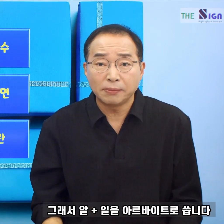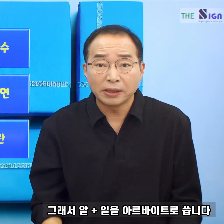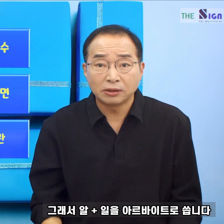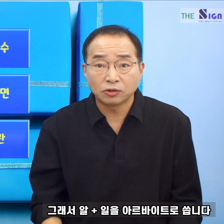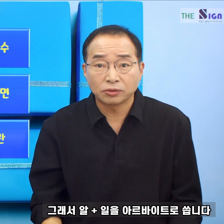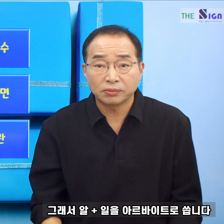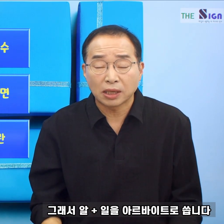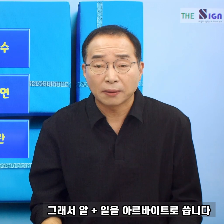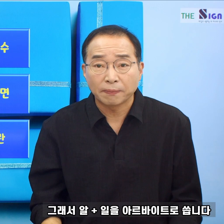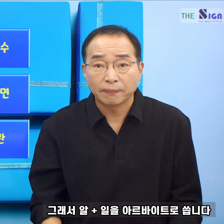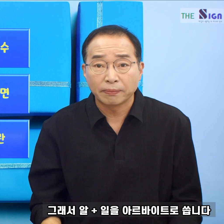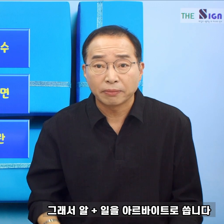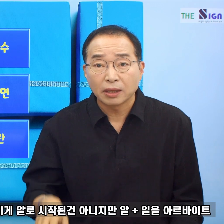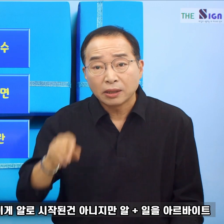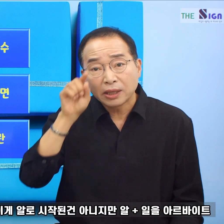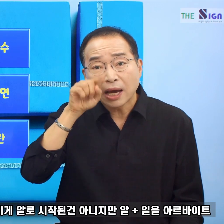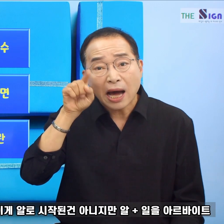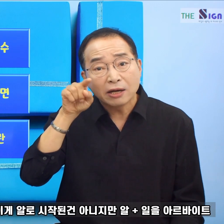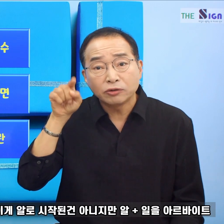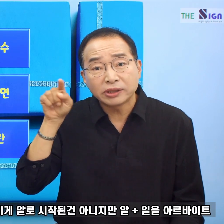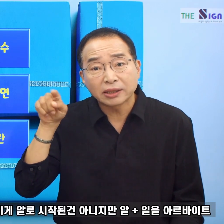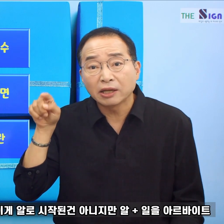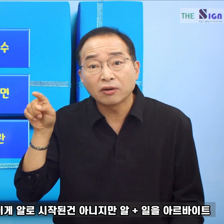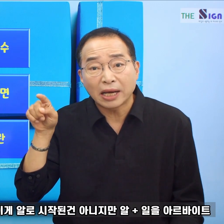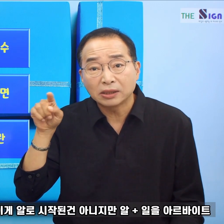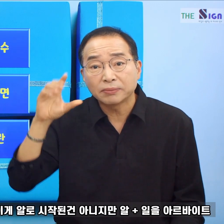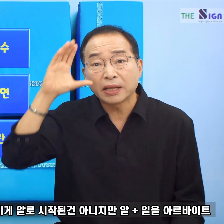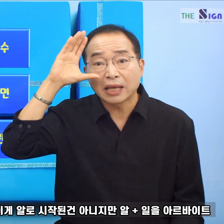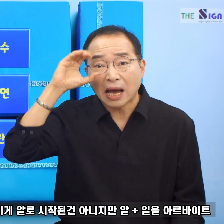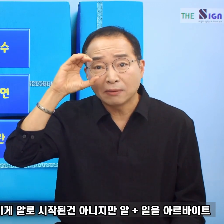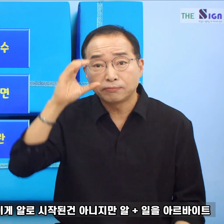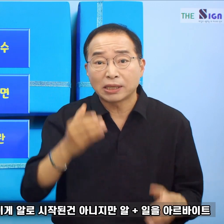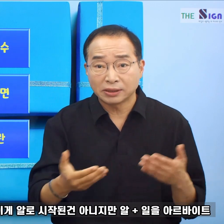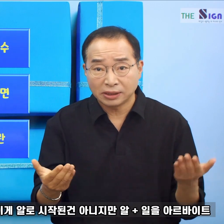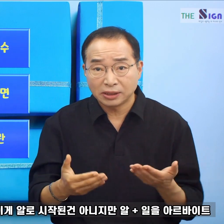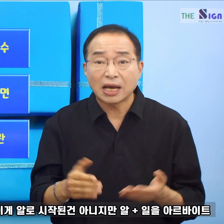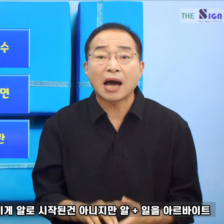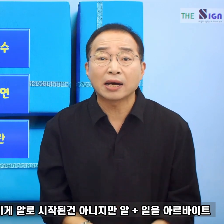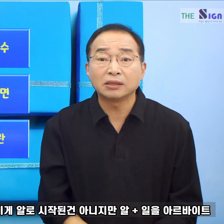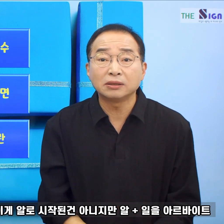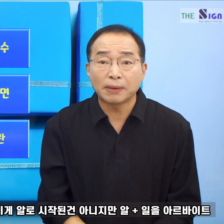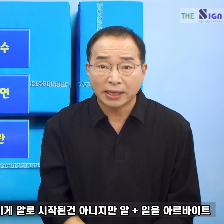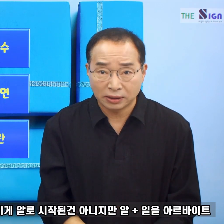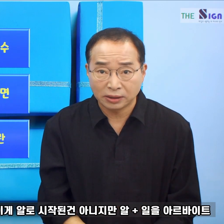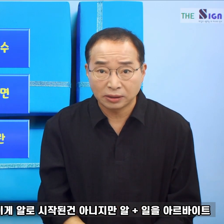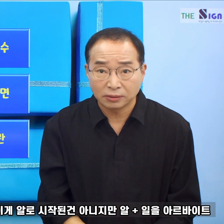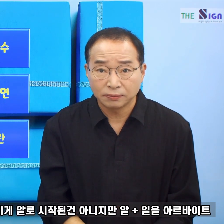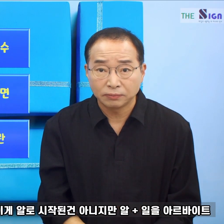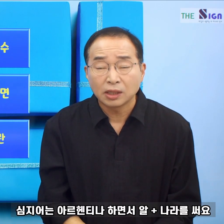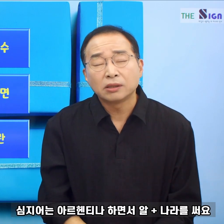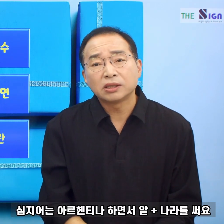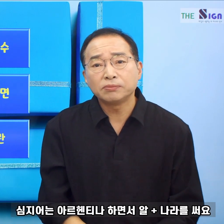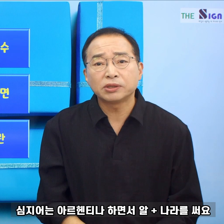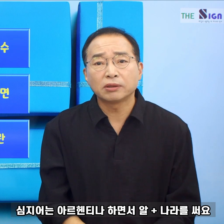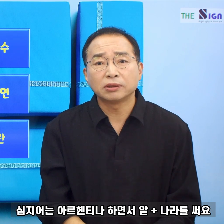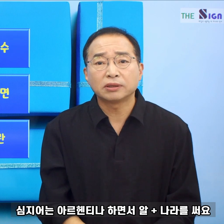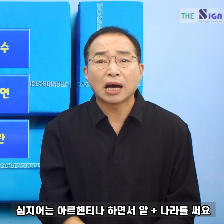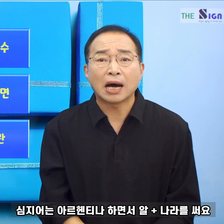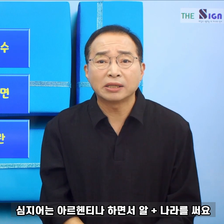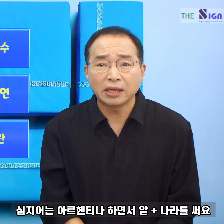아르바이트로 씁니다. 이게 R로 시작된 건 아니지만 R 플러스 1을 아르바이트. 심지어는